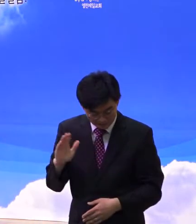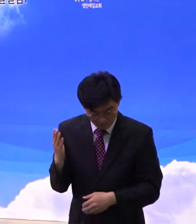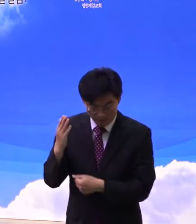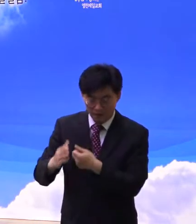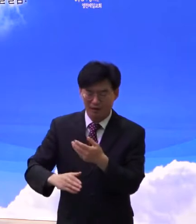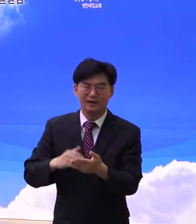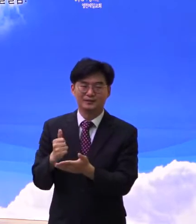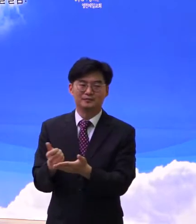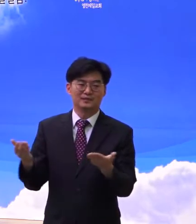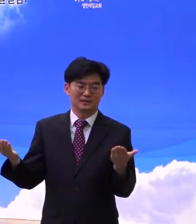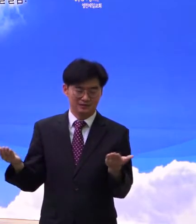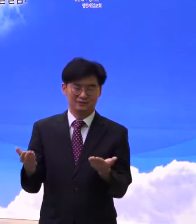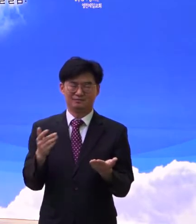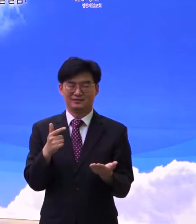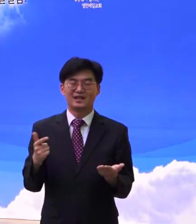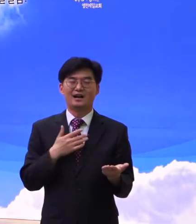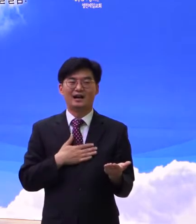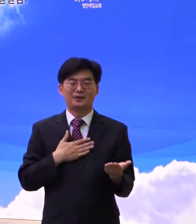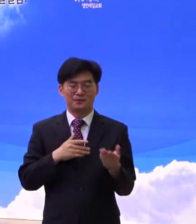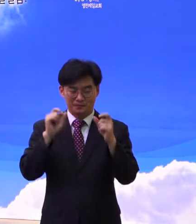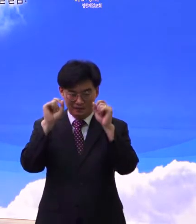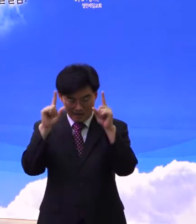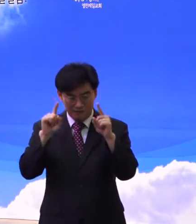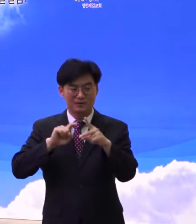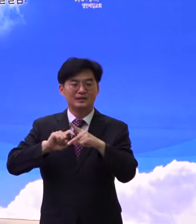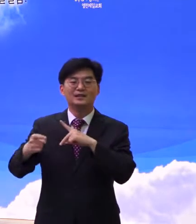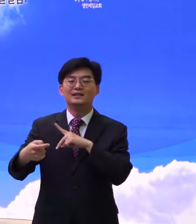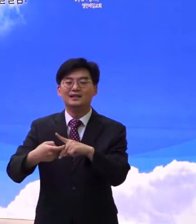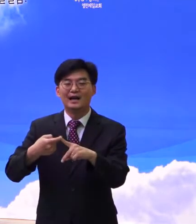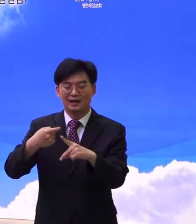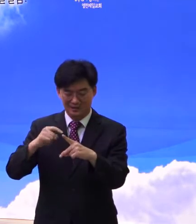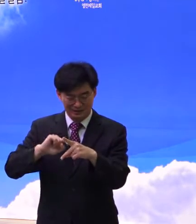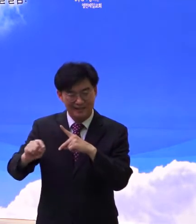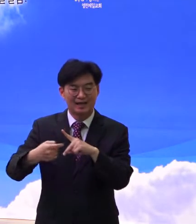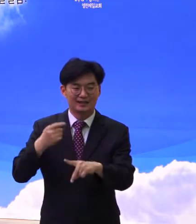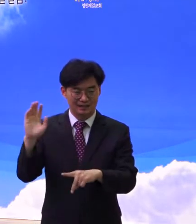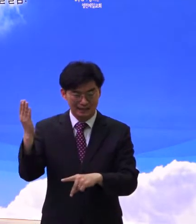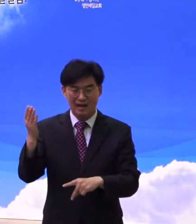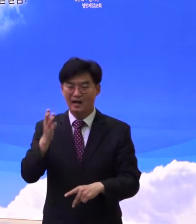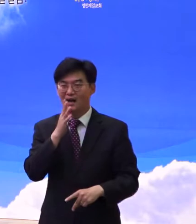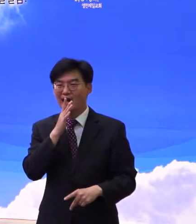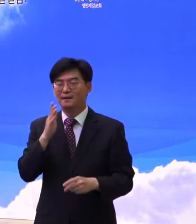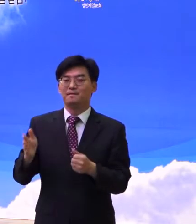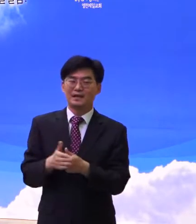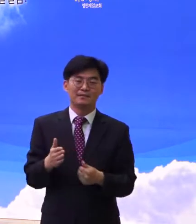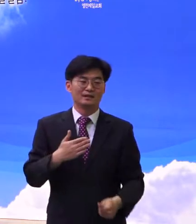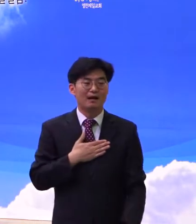되는 그런 일을 경험하게 되는 것입니다. 그래서 거기에 헌신하게 됩니다.